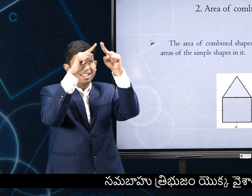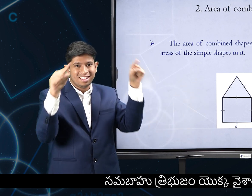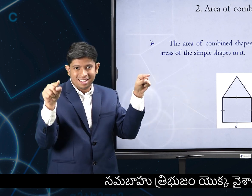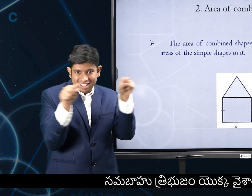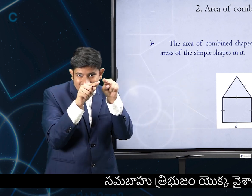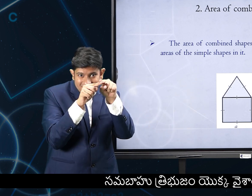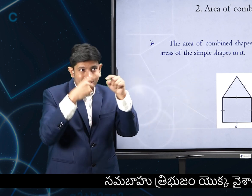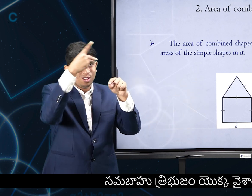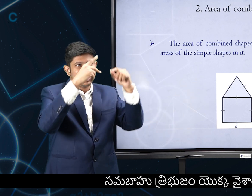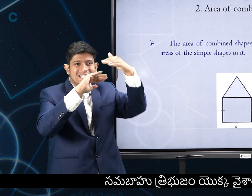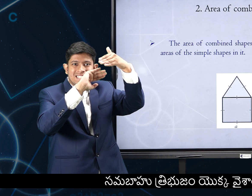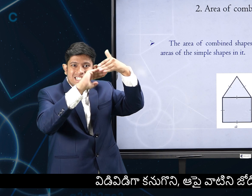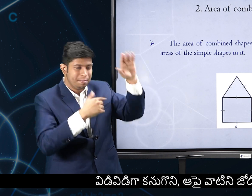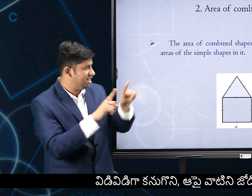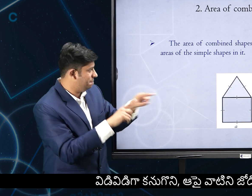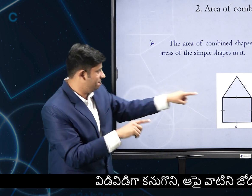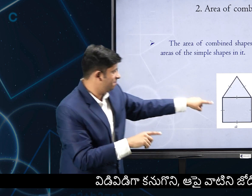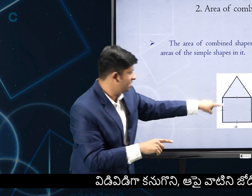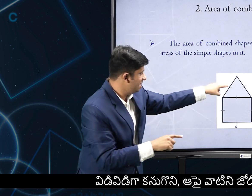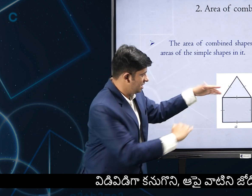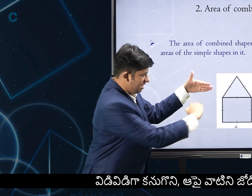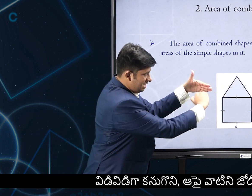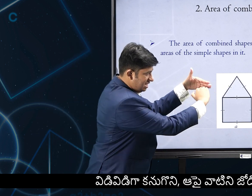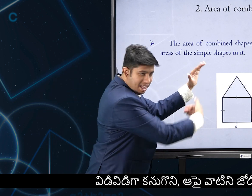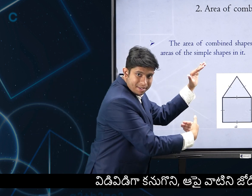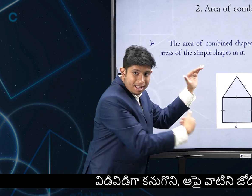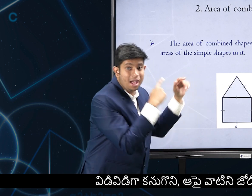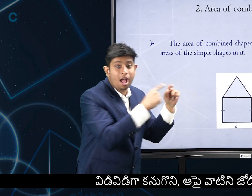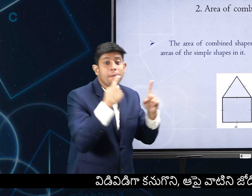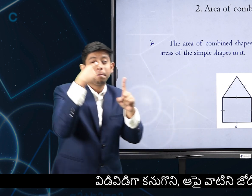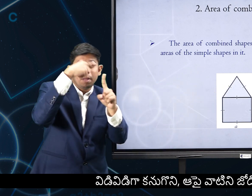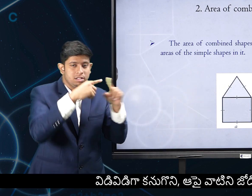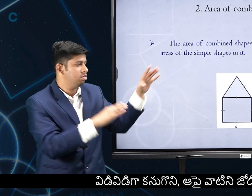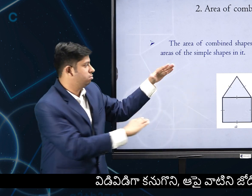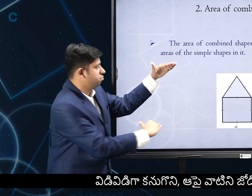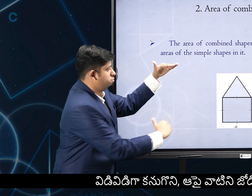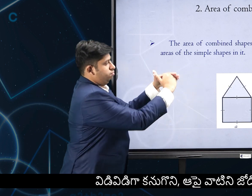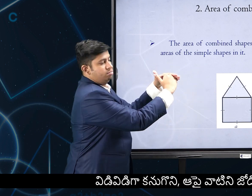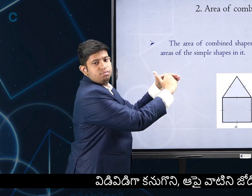యొక్క వైశాల్యాన్ని విడివిడిగా కనుగొని ఆపై వాటిని జోడించండి.